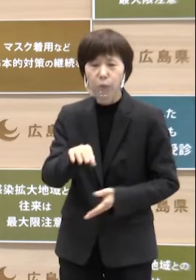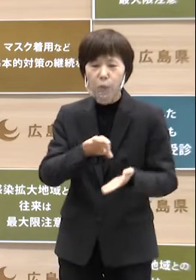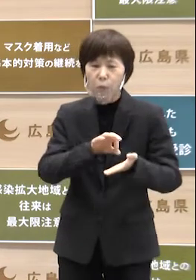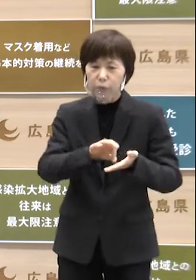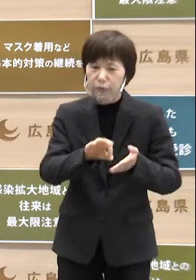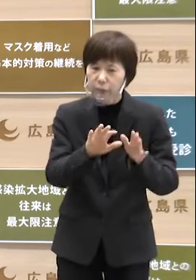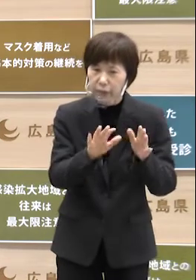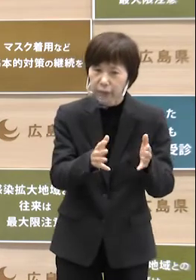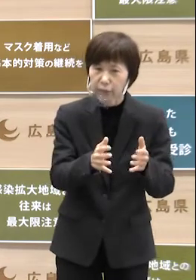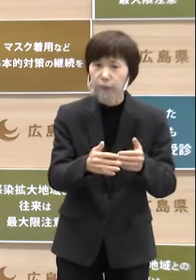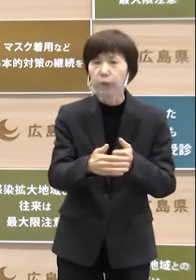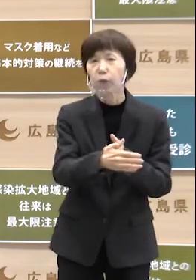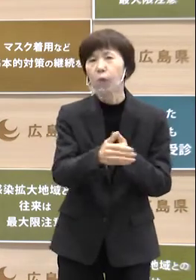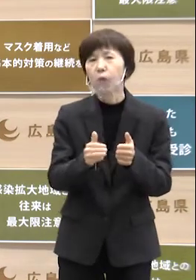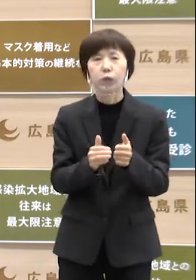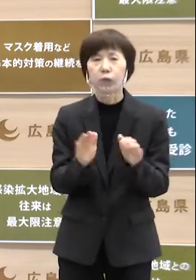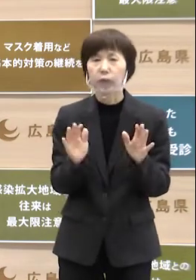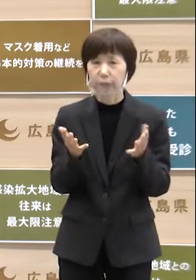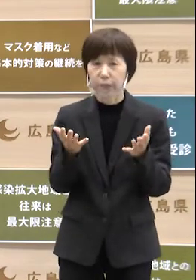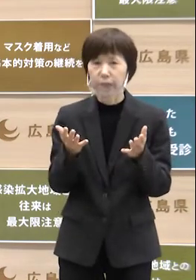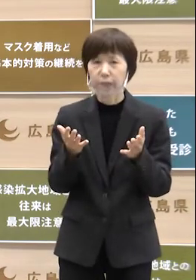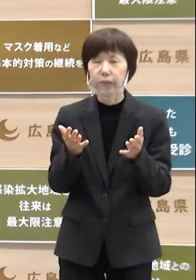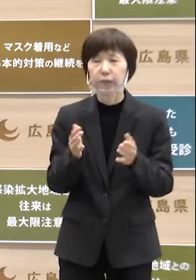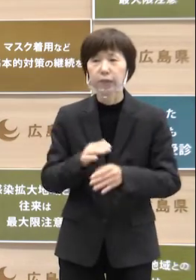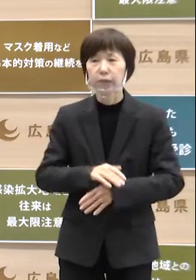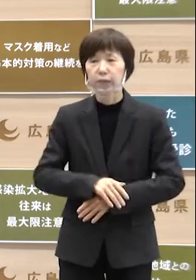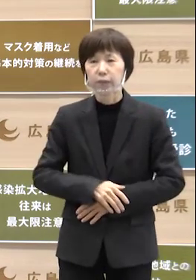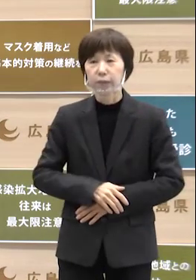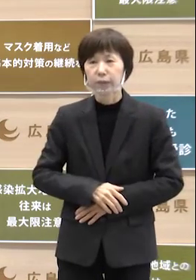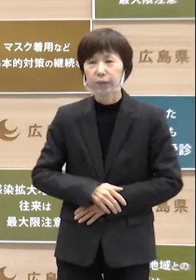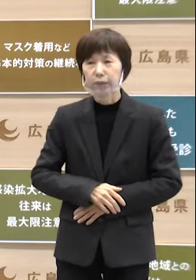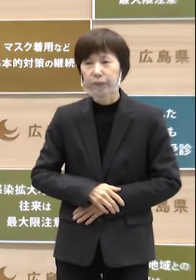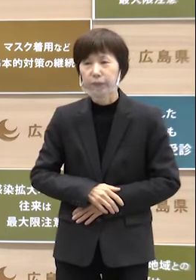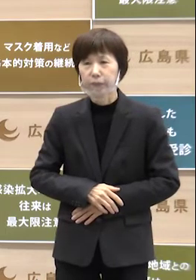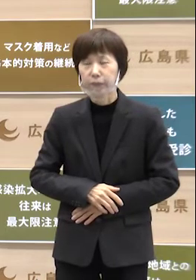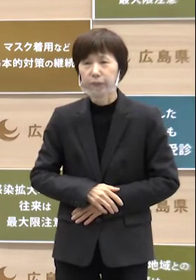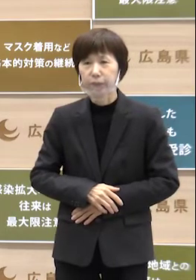ないので、そこをこう